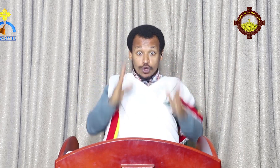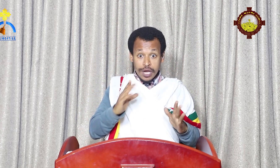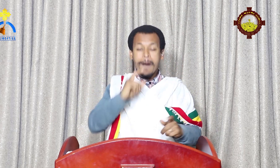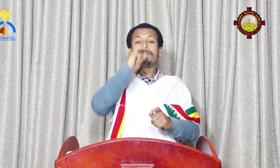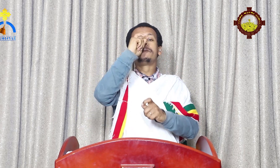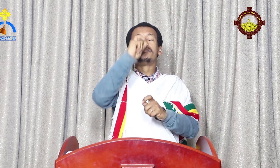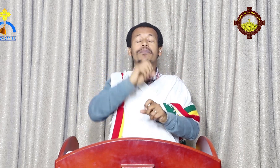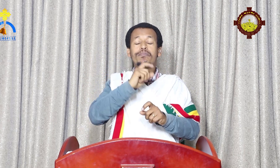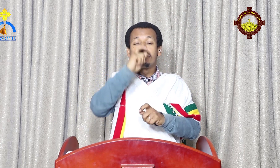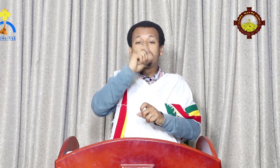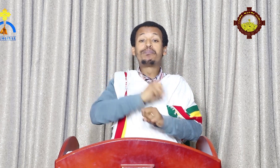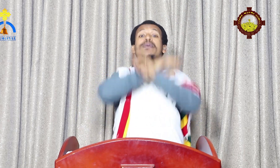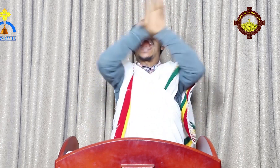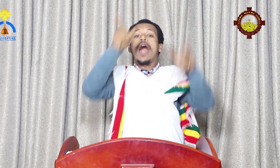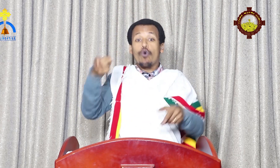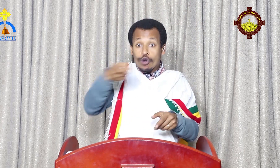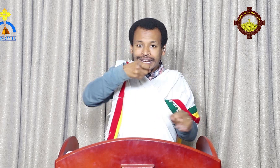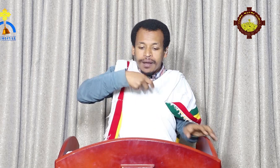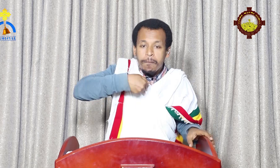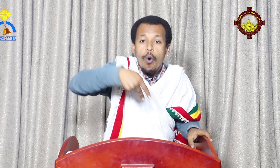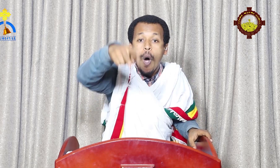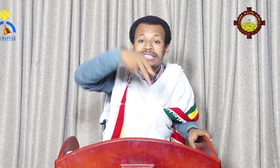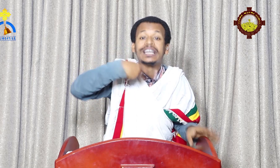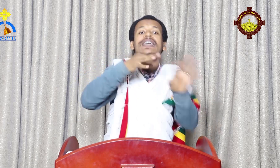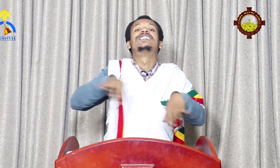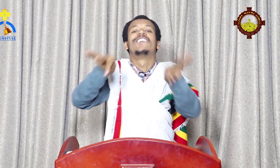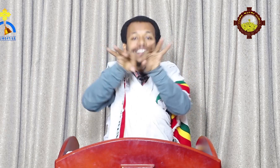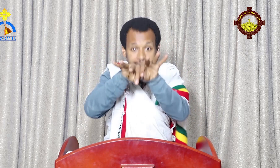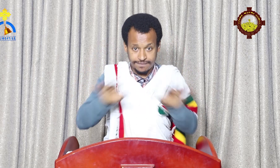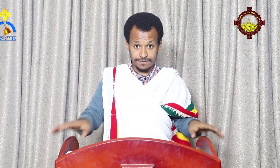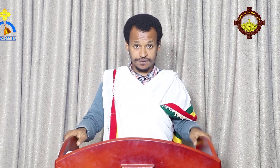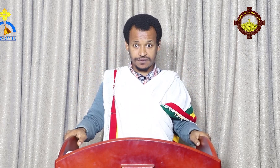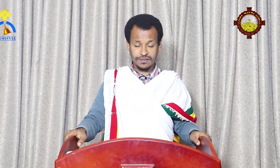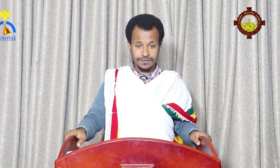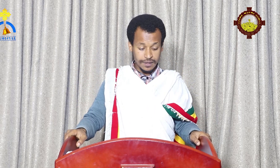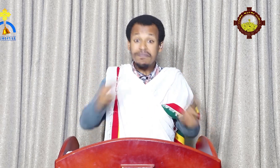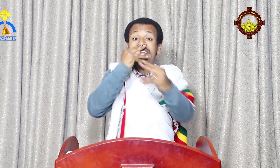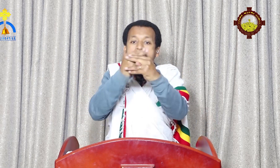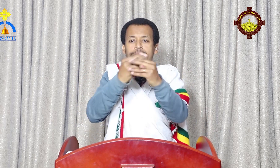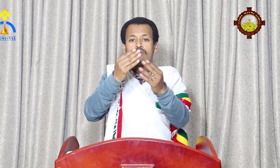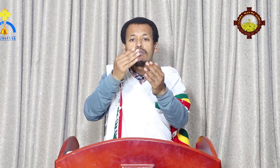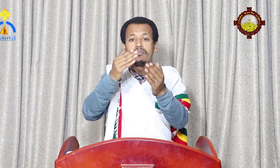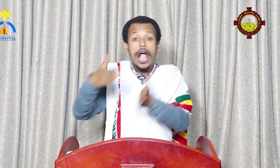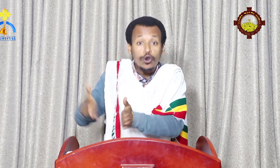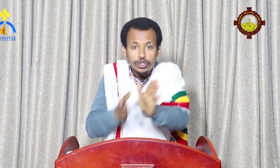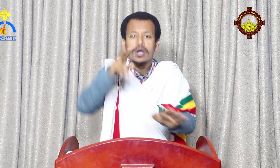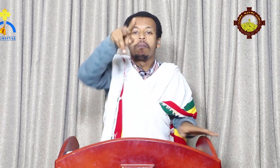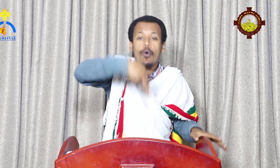ክርስቲያኖች ብርሃን ሆነን መጓዝ ያስፈልጋል። መልካም መንገዶች